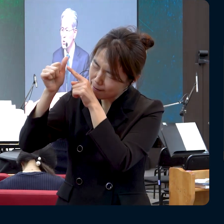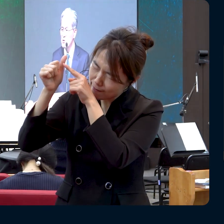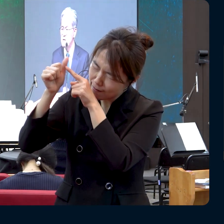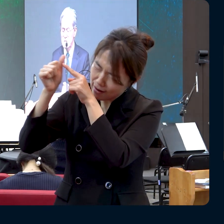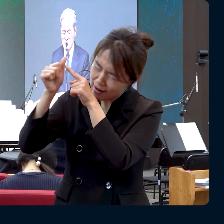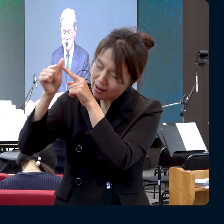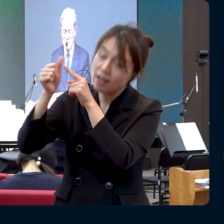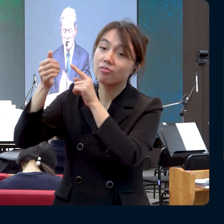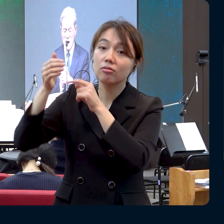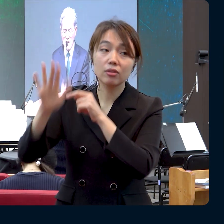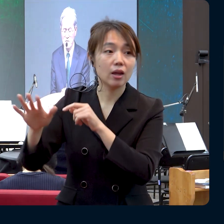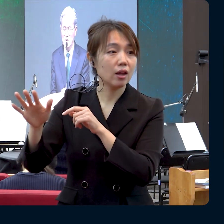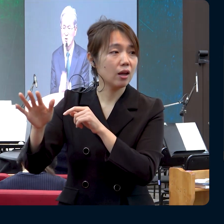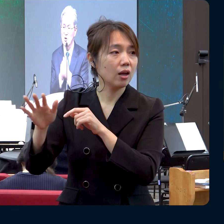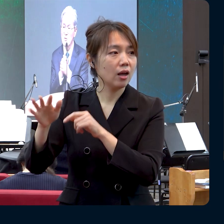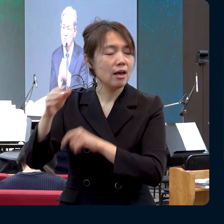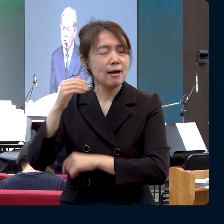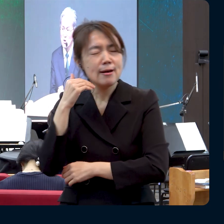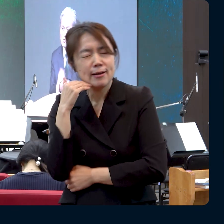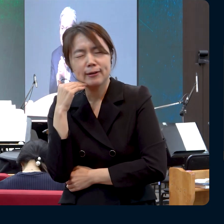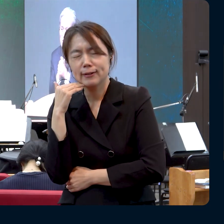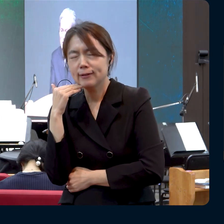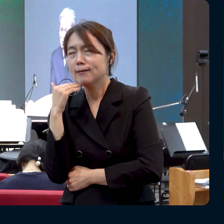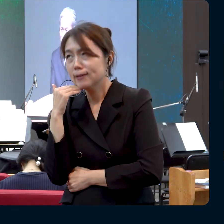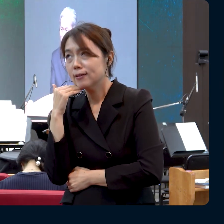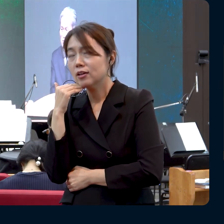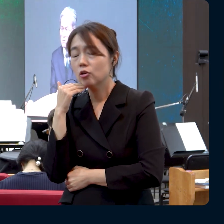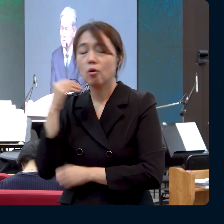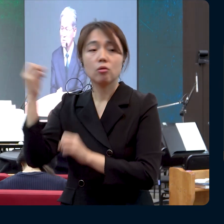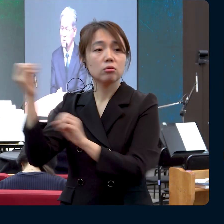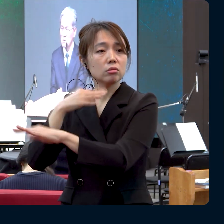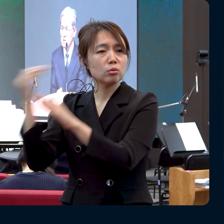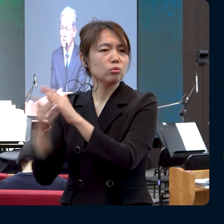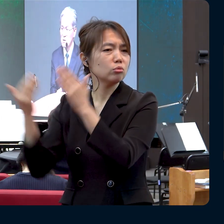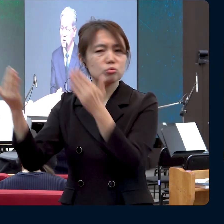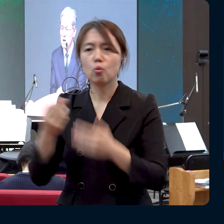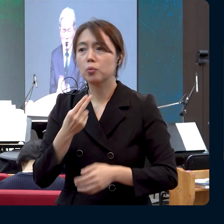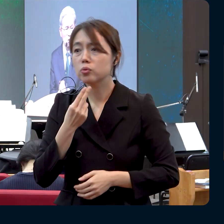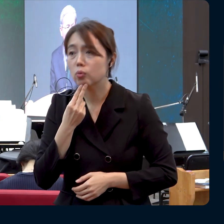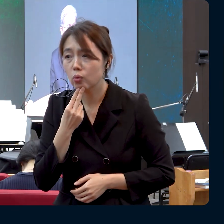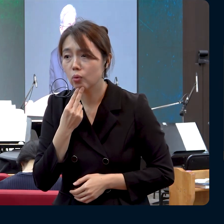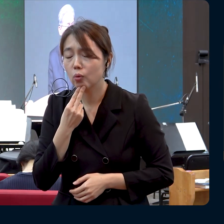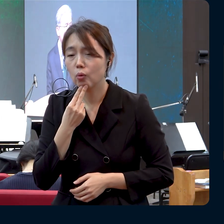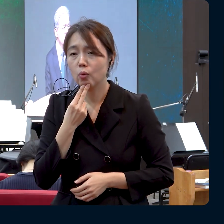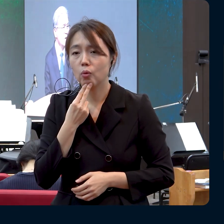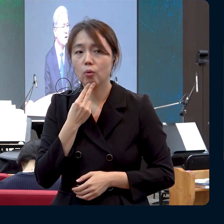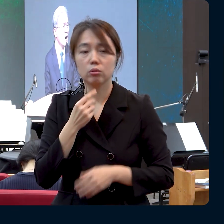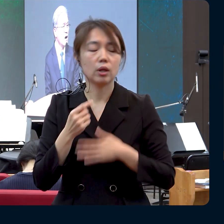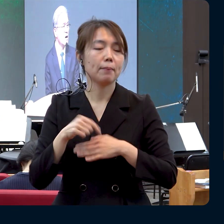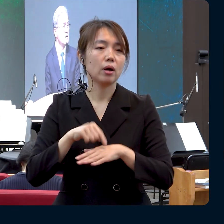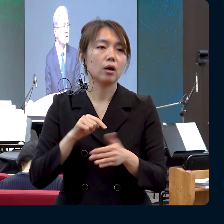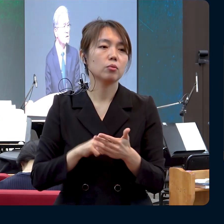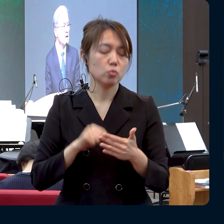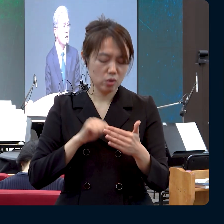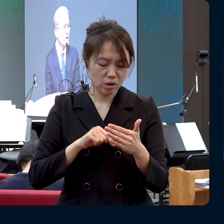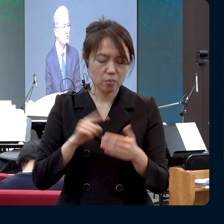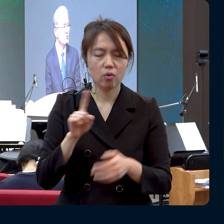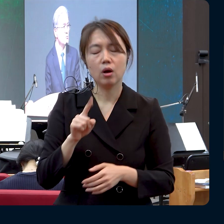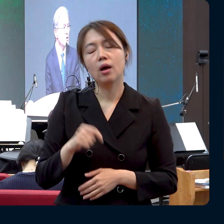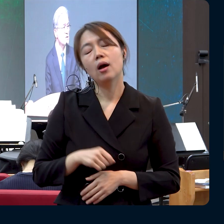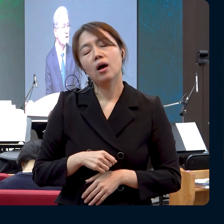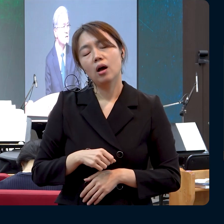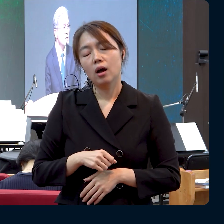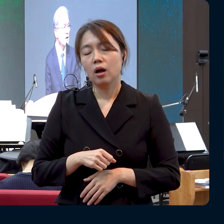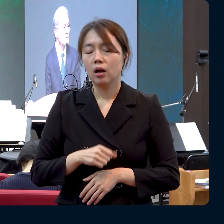아무리 기도해도 응답이 안 되는 것처럼 보일 수 있어요. 그러니까 내 마음속에 그냥